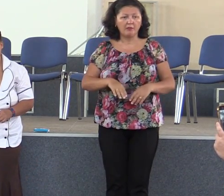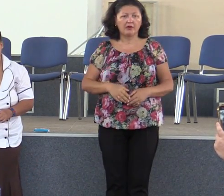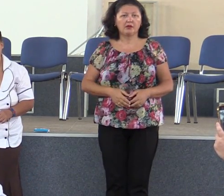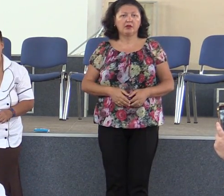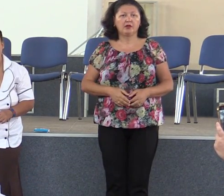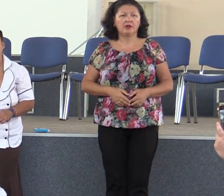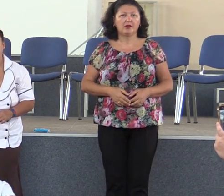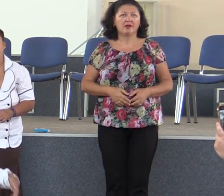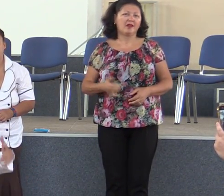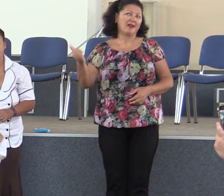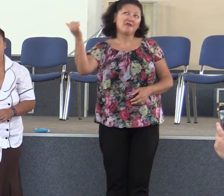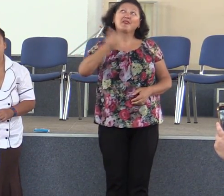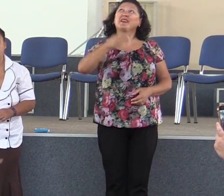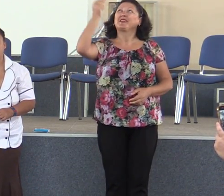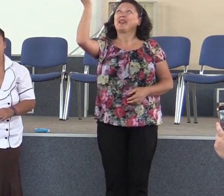este de la el.